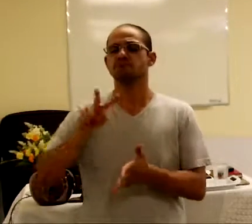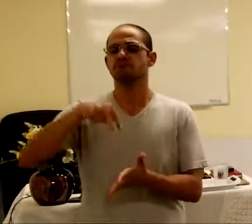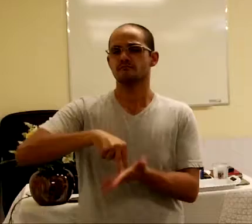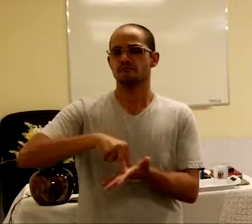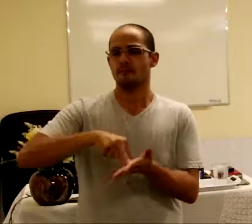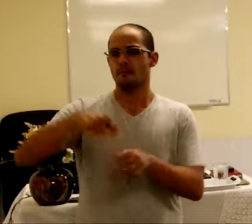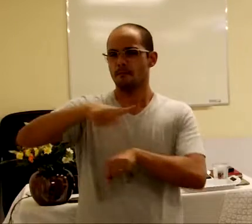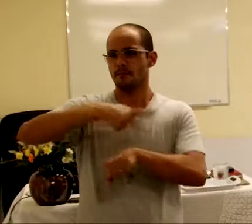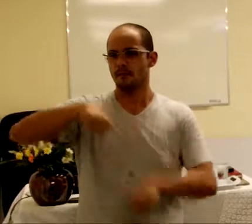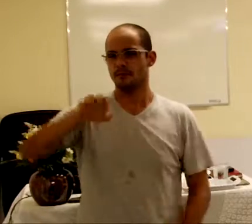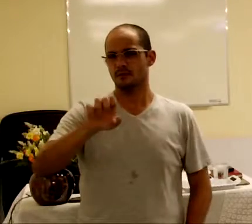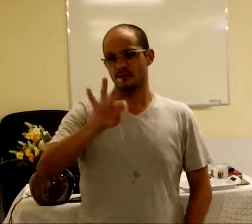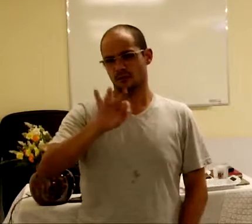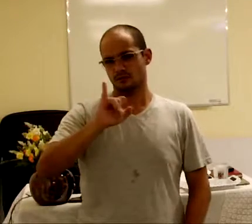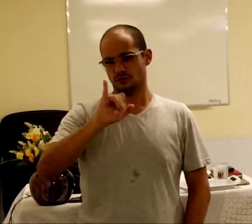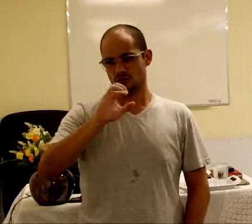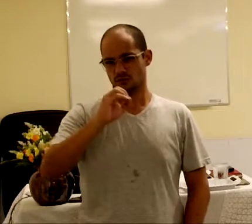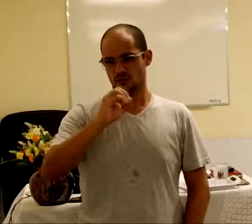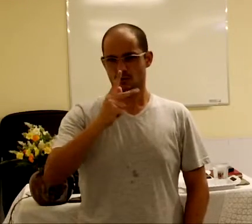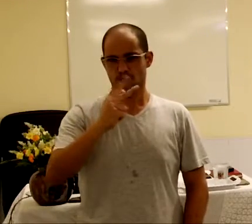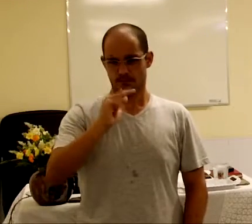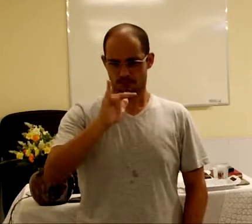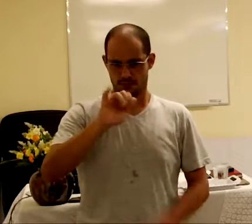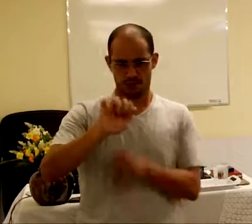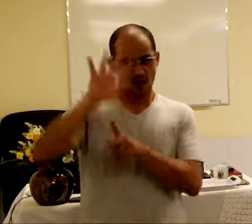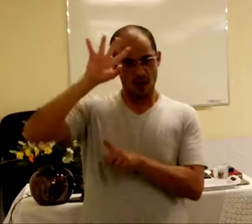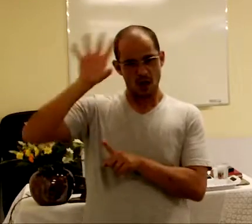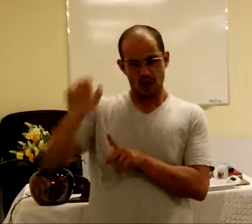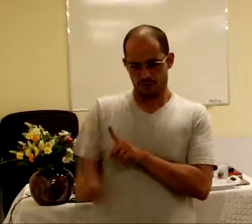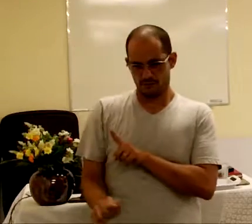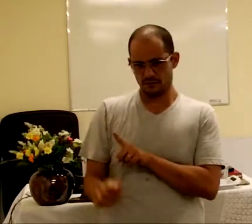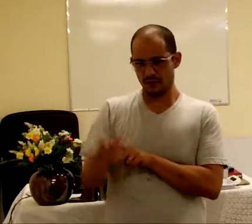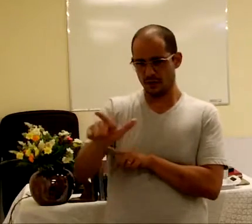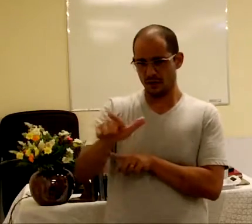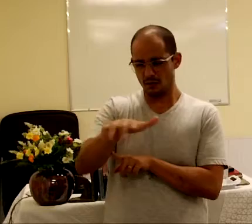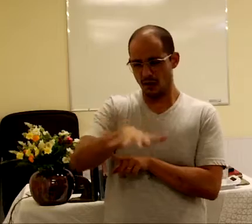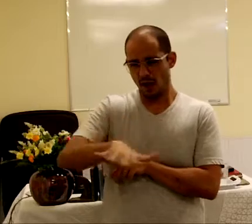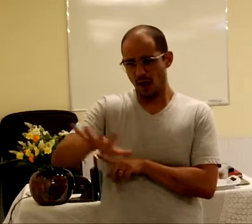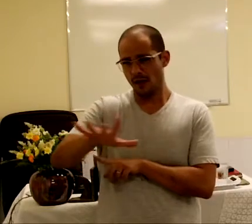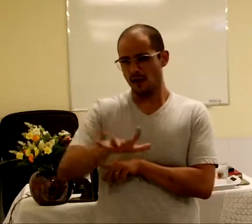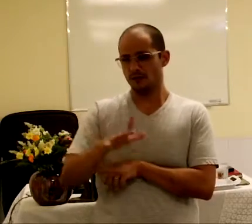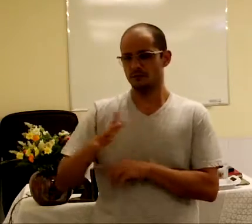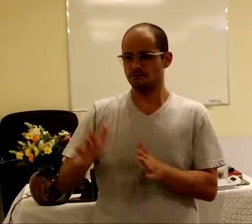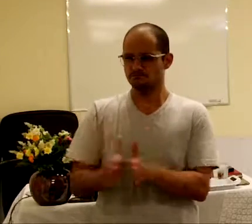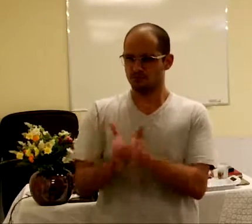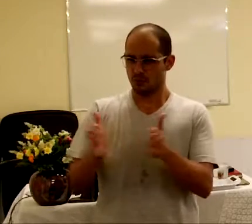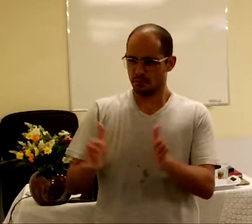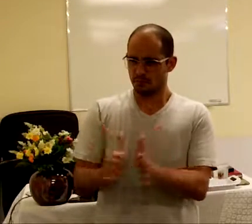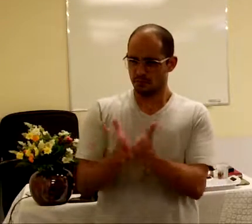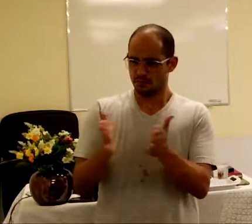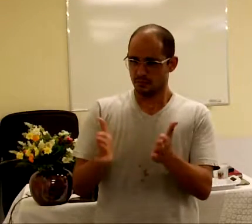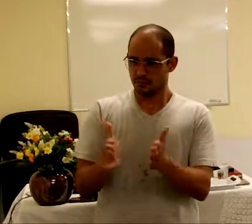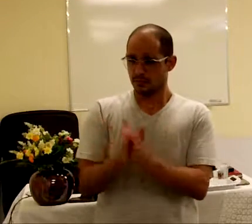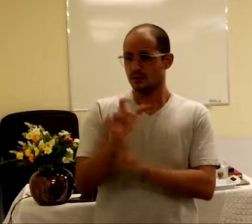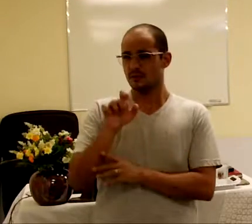e vamos fazer um trabalho voluntário na Etiópia. Um bolsão de miséria, em que as crianças